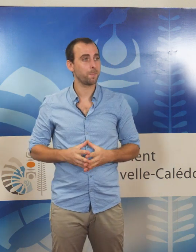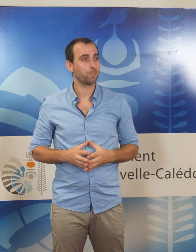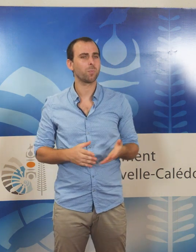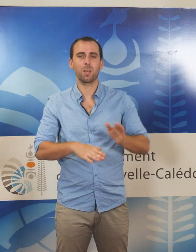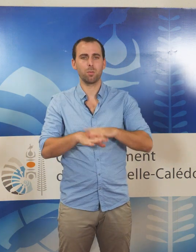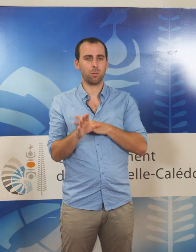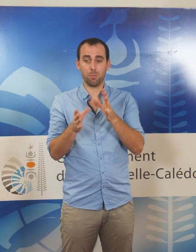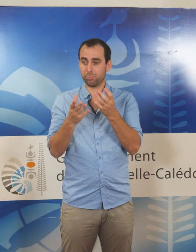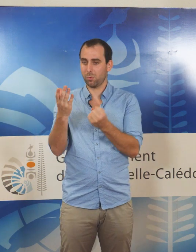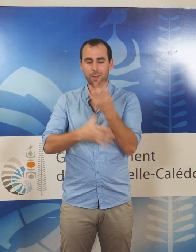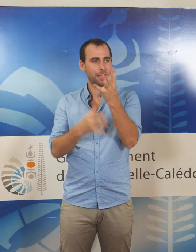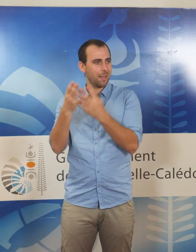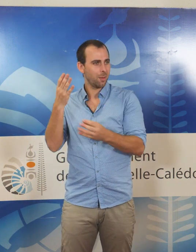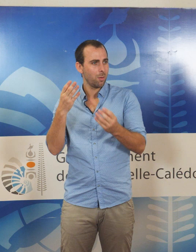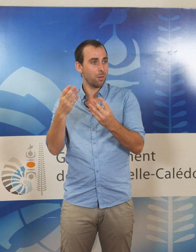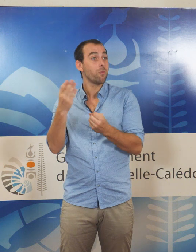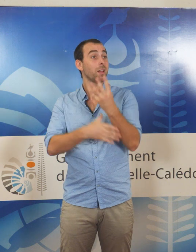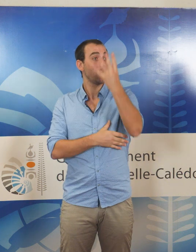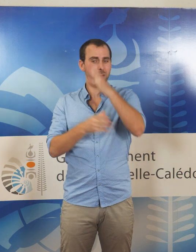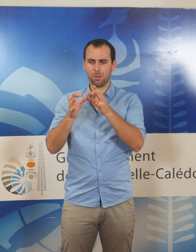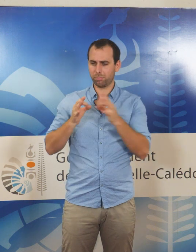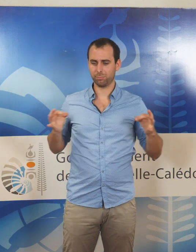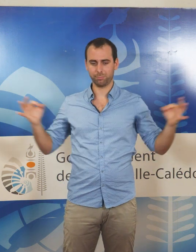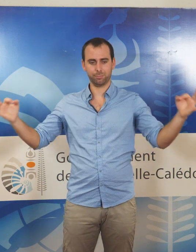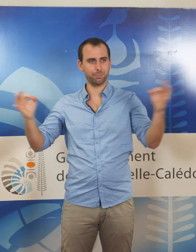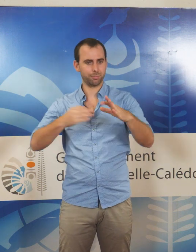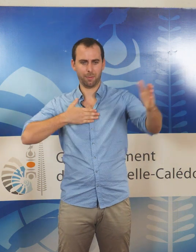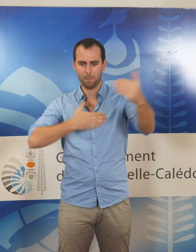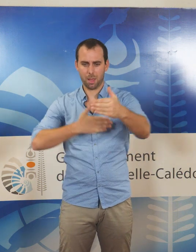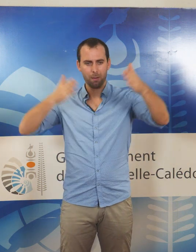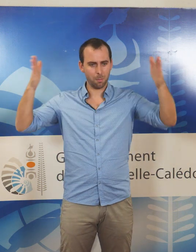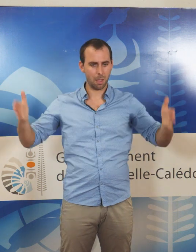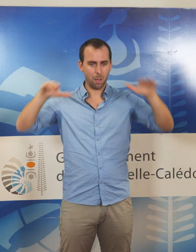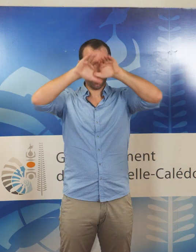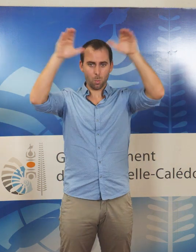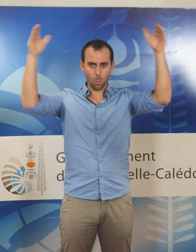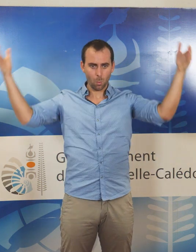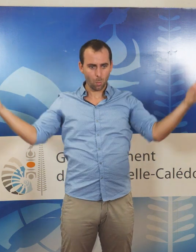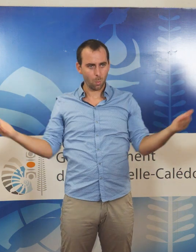On pourrait fermer totalement la Nouvelle-Calédonie en la mettant sous bulle. On